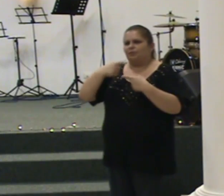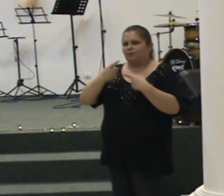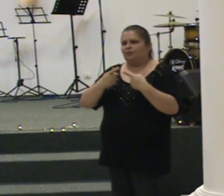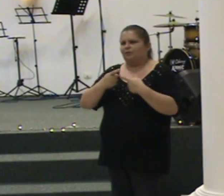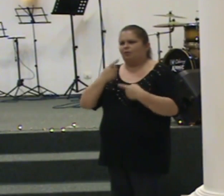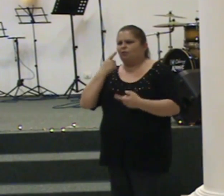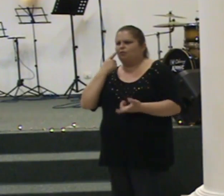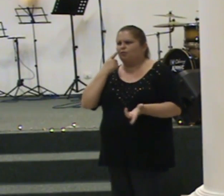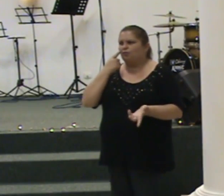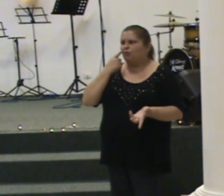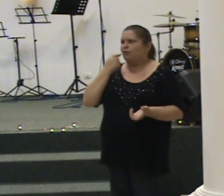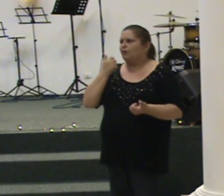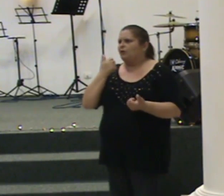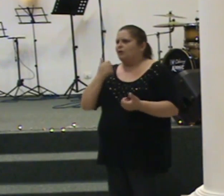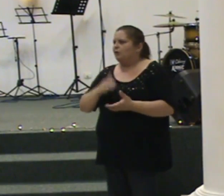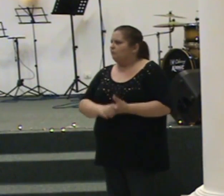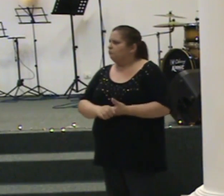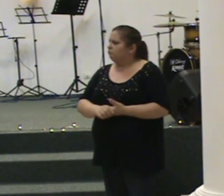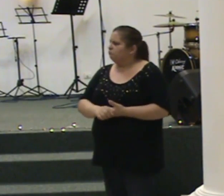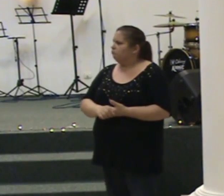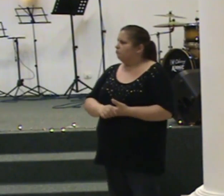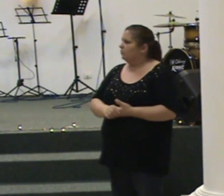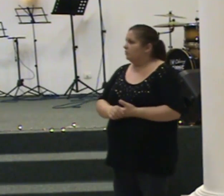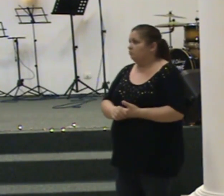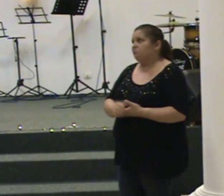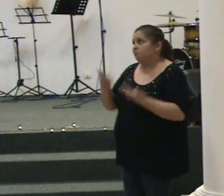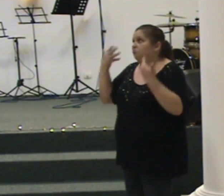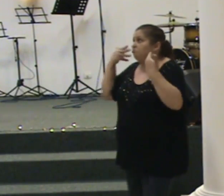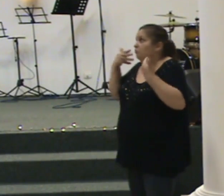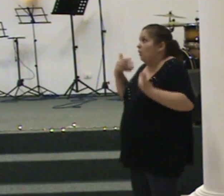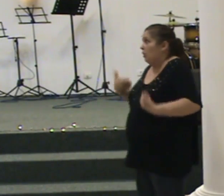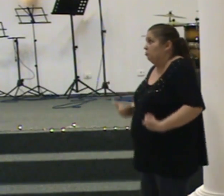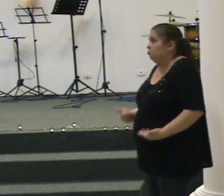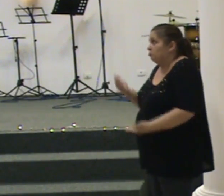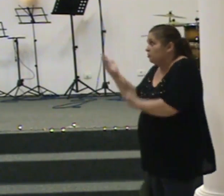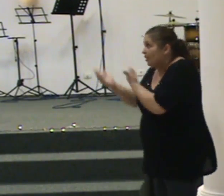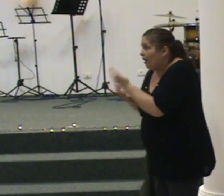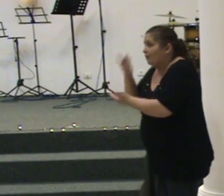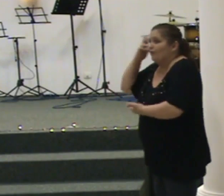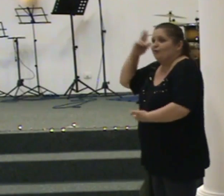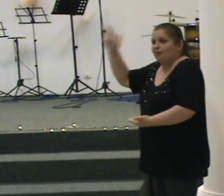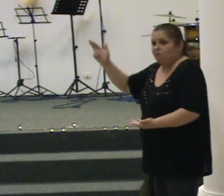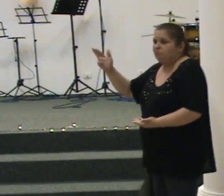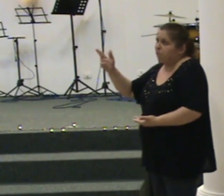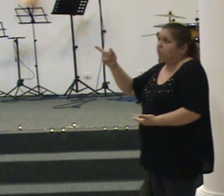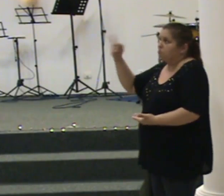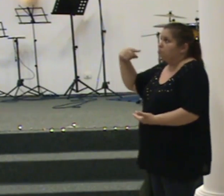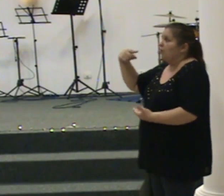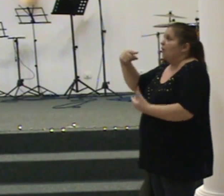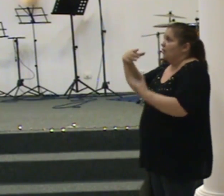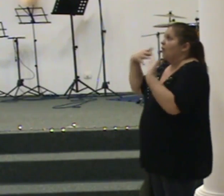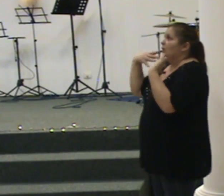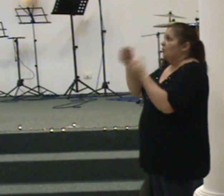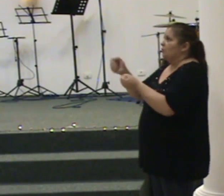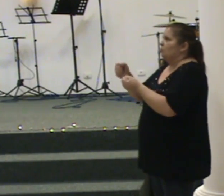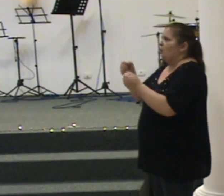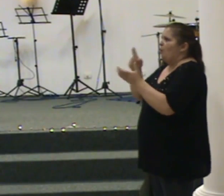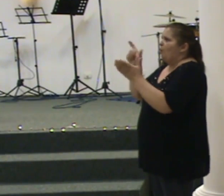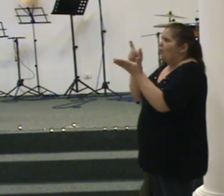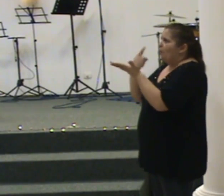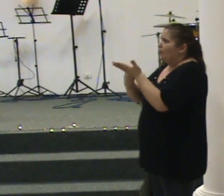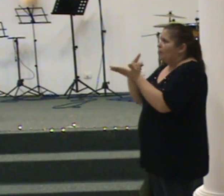essa dúvida, Maria disse aqui está a sua serva do Senhor. Cumpra-se em mim a tua